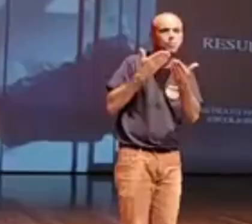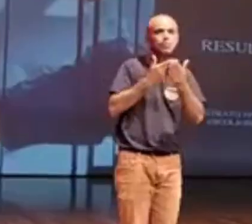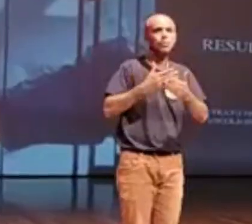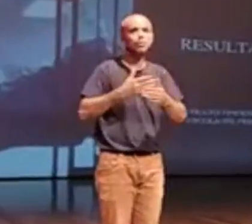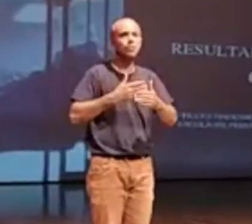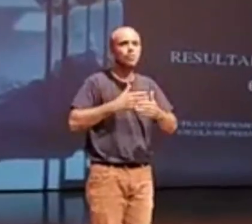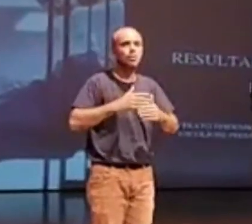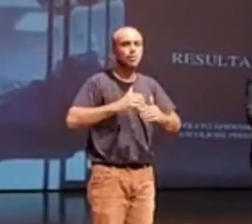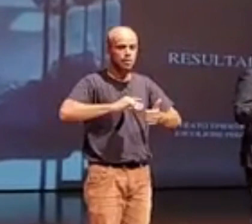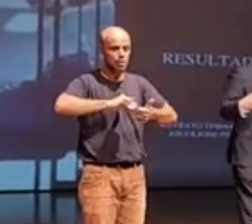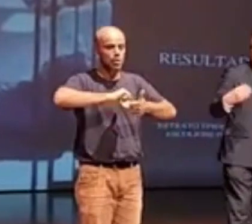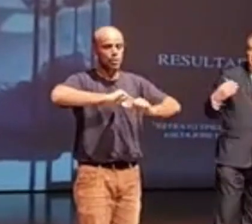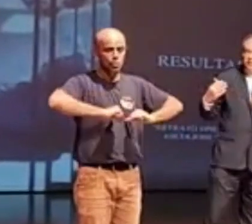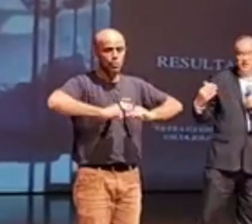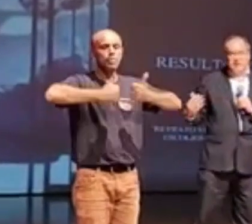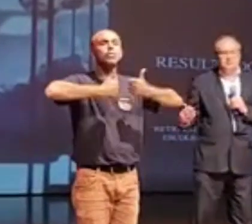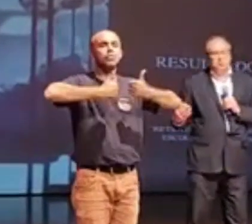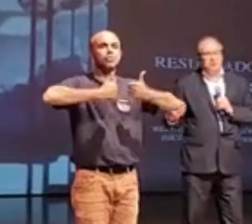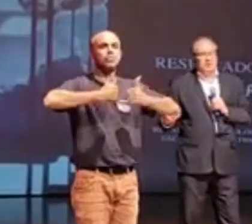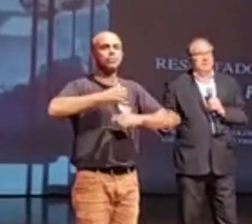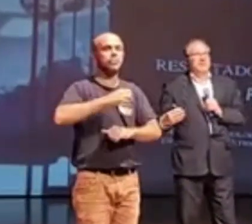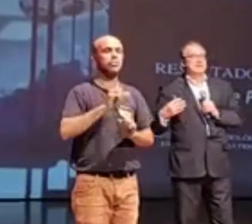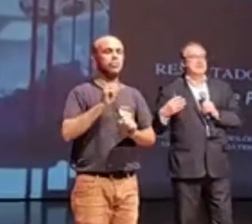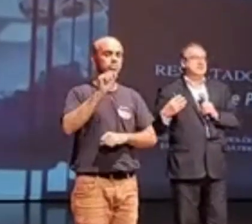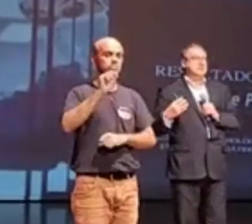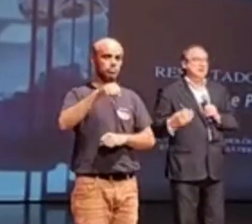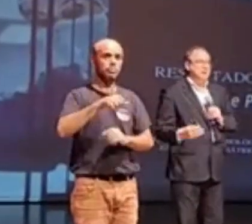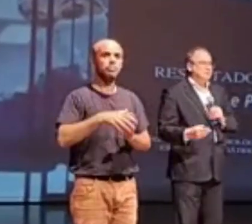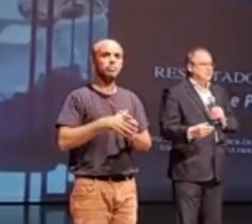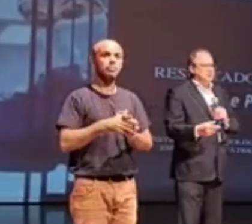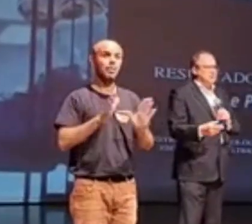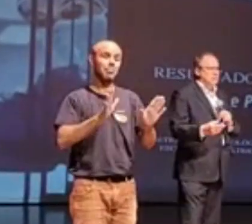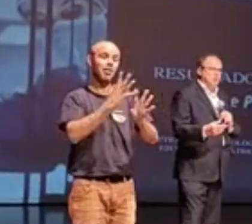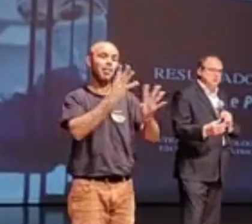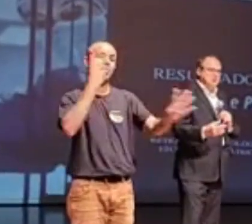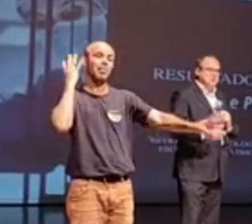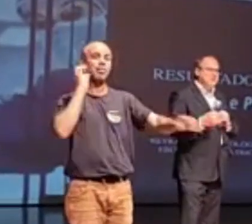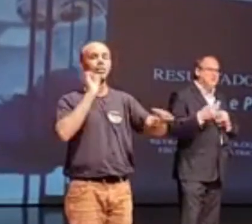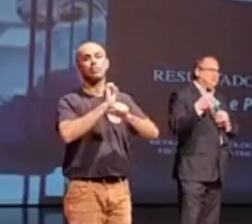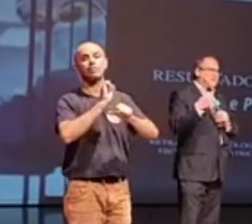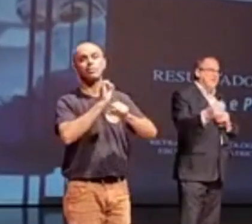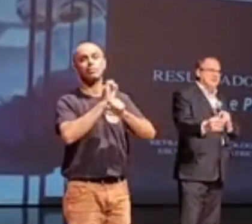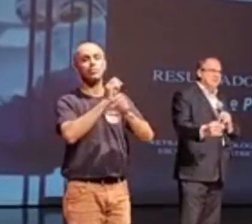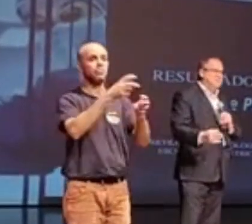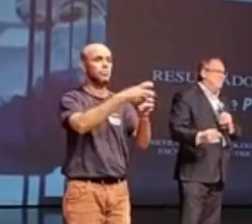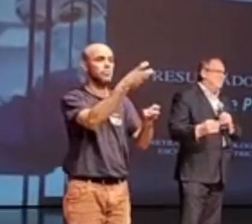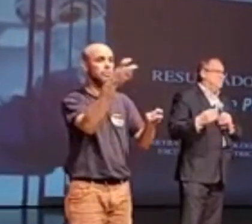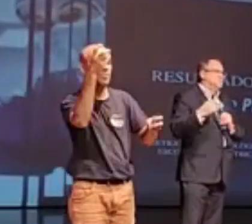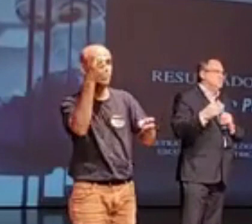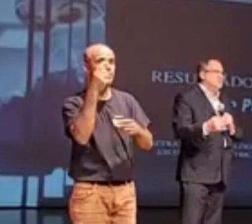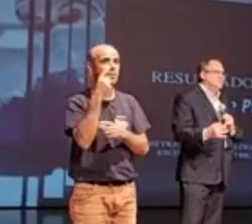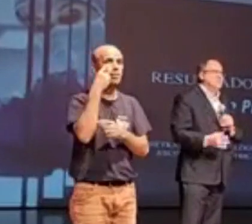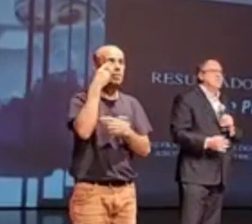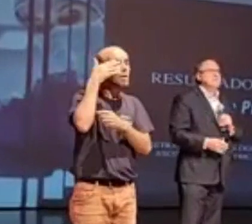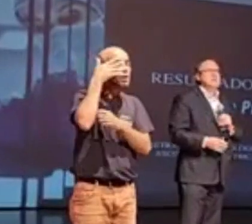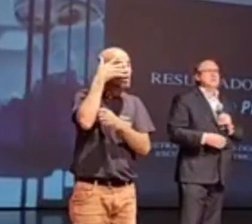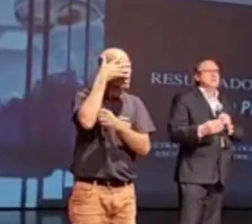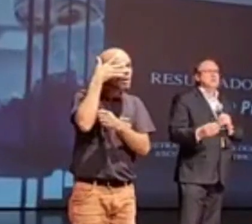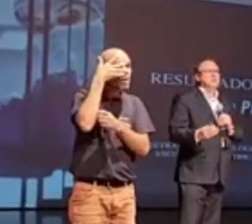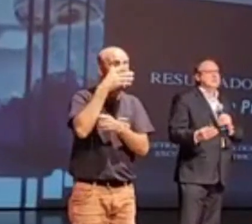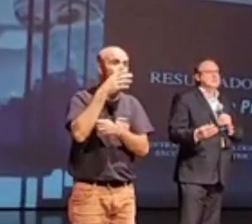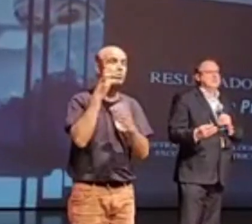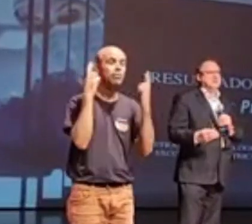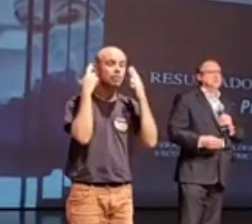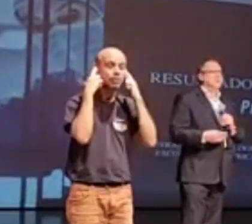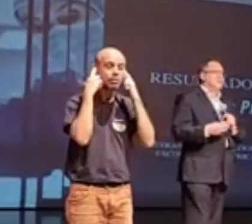vida. Só que a gente tem esse problema da lista de espera, não tanto da escoliose, tem catarata, problema auditivo, não